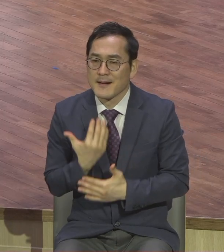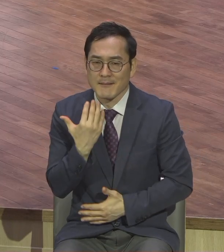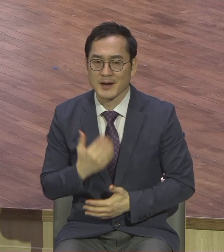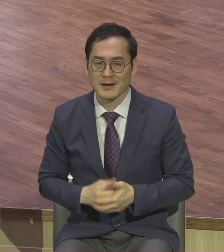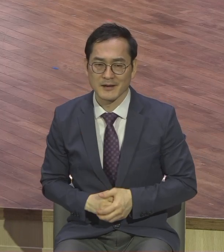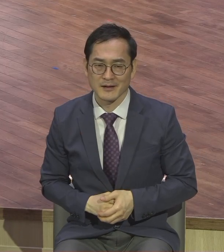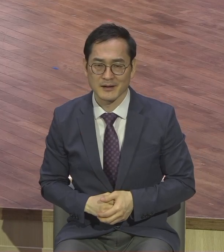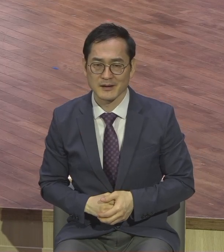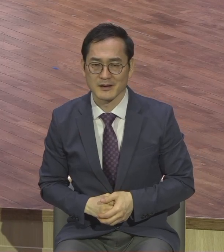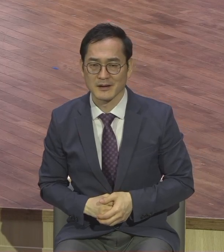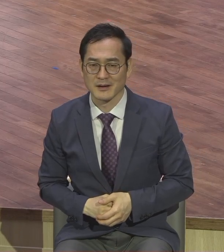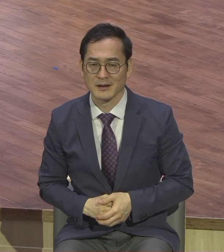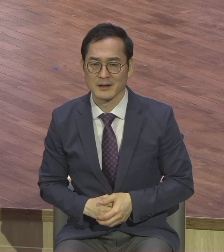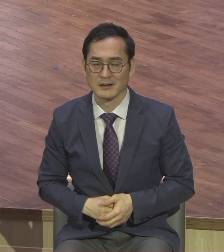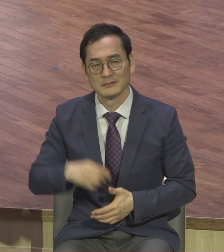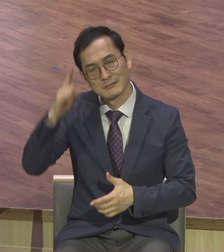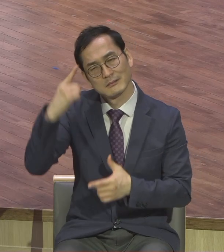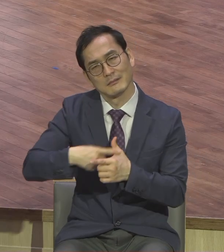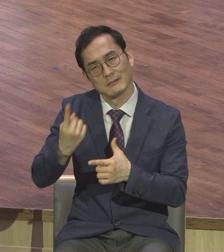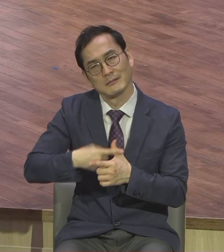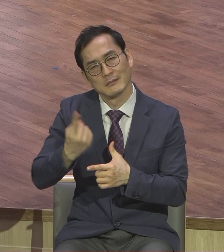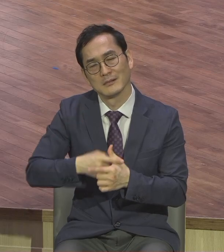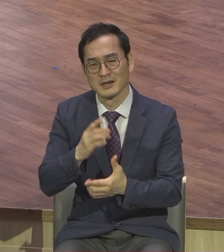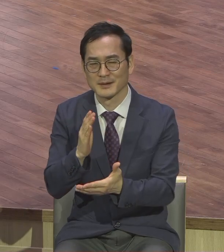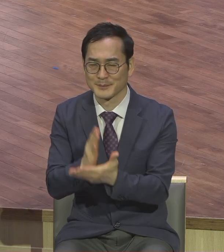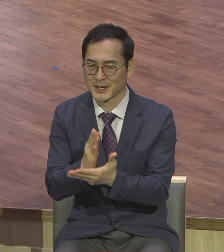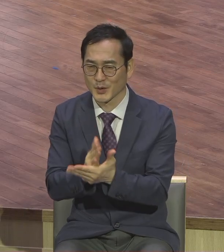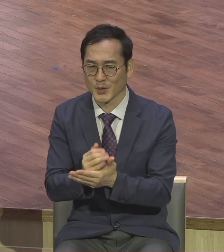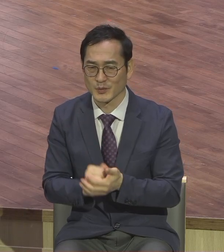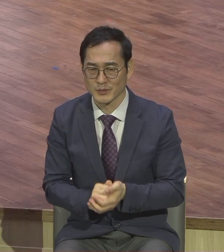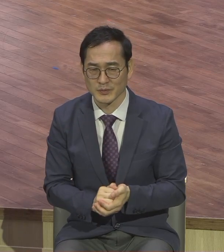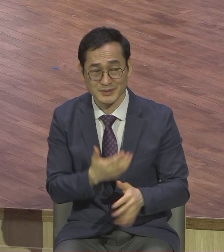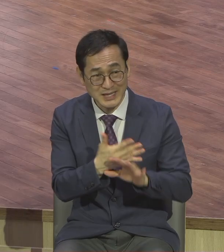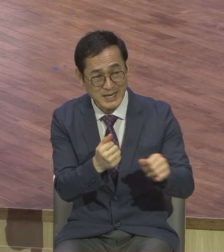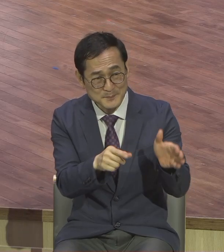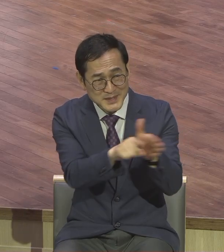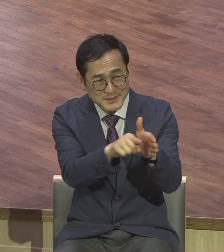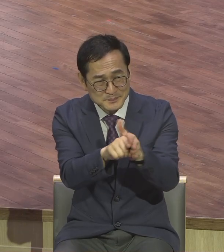허한 인생 살지 말고. 남들은 믿음 되게 좋아 보이는데 나는 뻥이야.